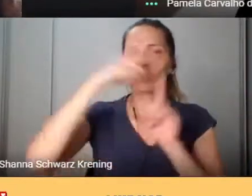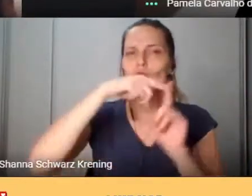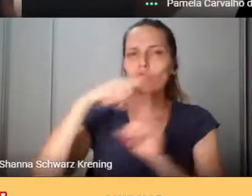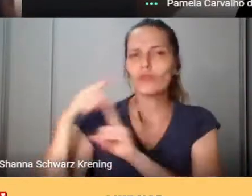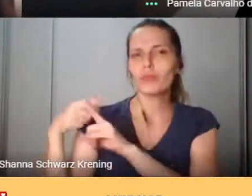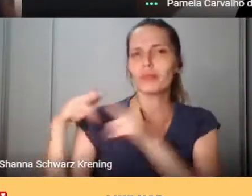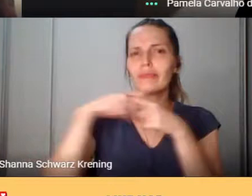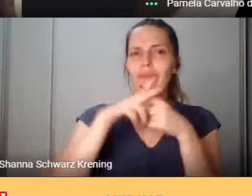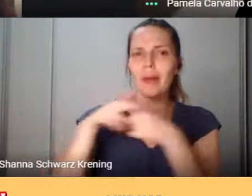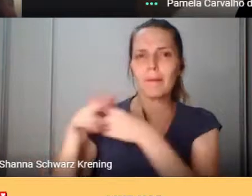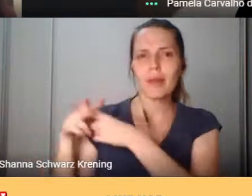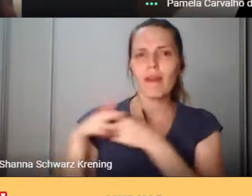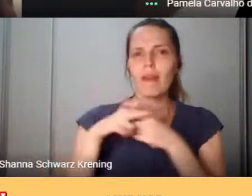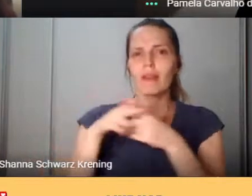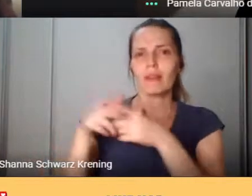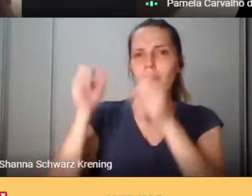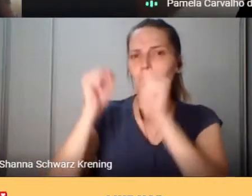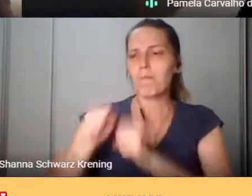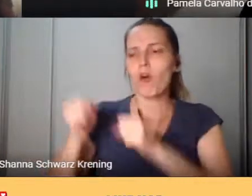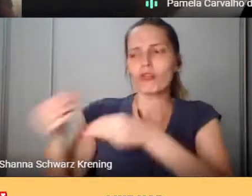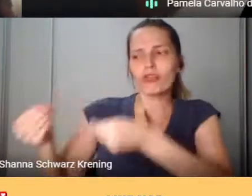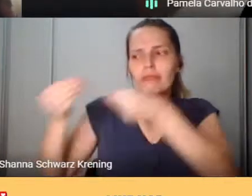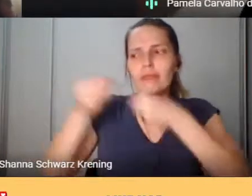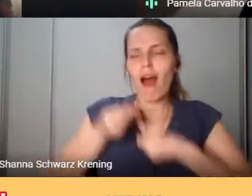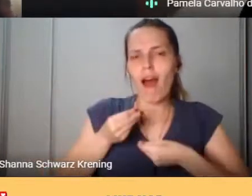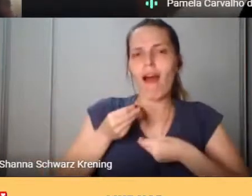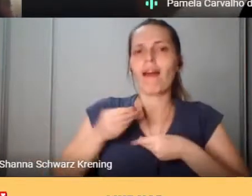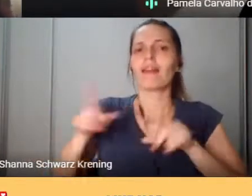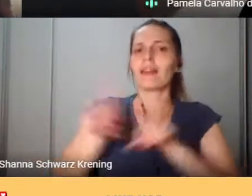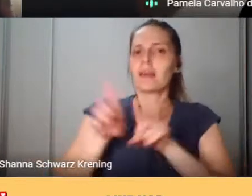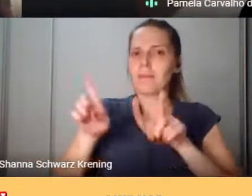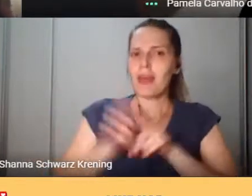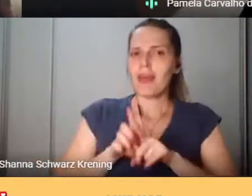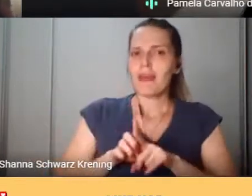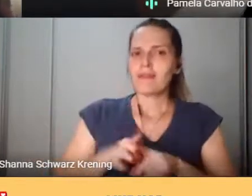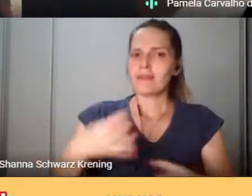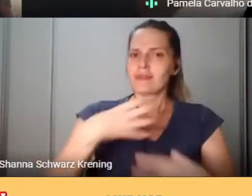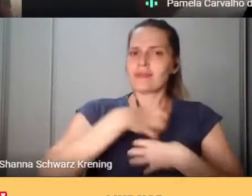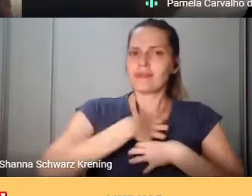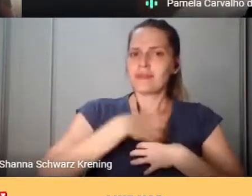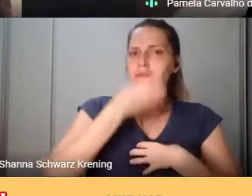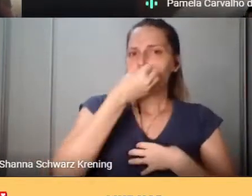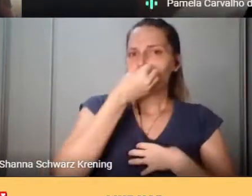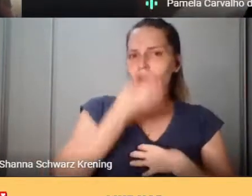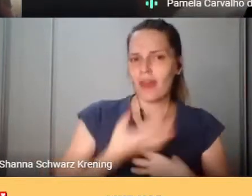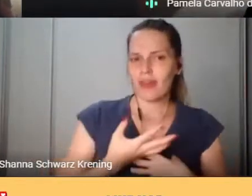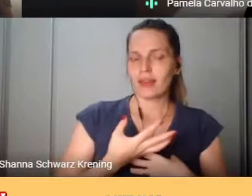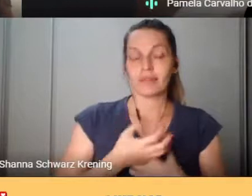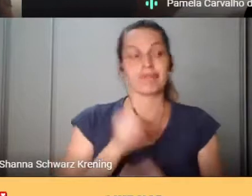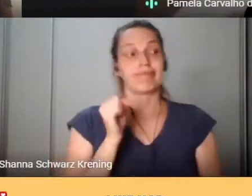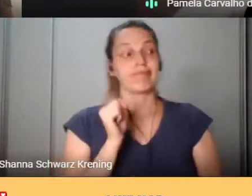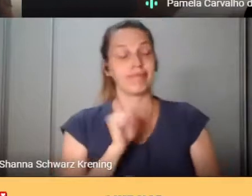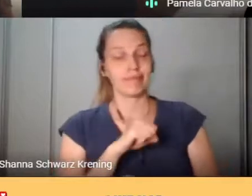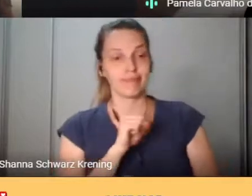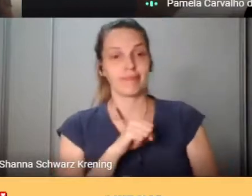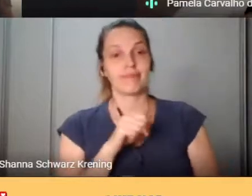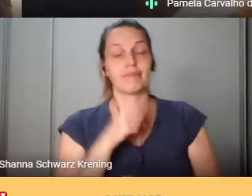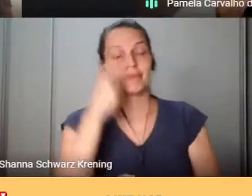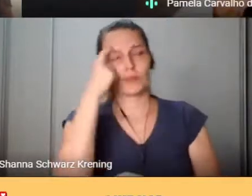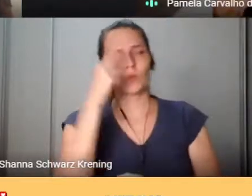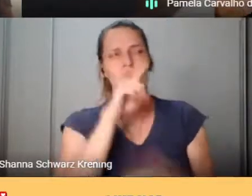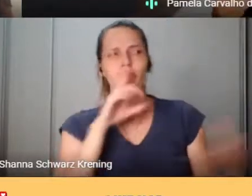trazer a sensação de bem-estar? Com certeza, né, Gi? Pensando assim no que tu trouxe, que eu acho que é importante,